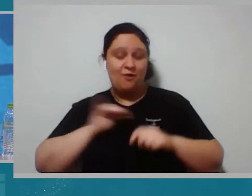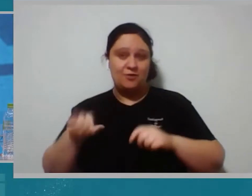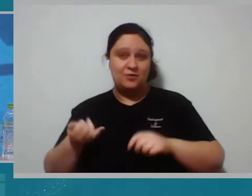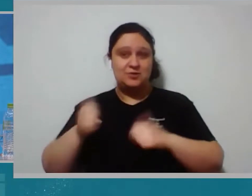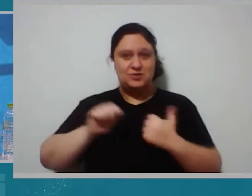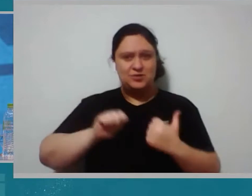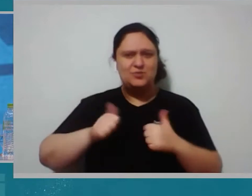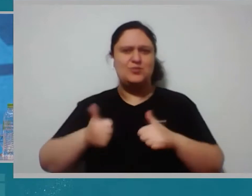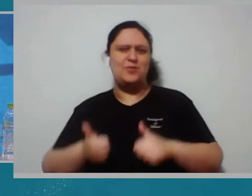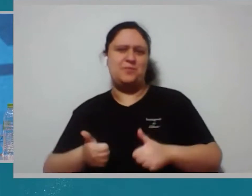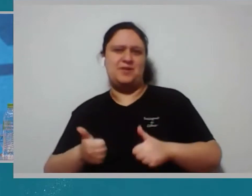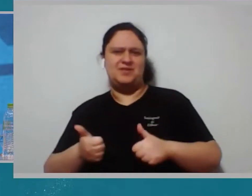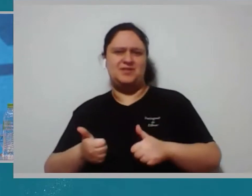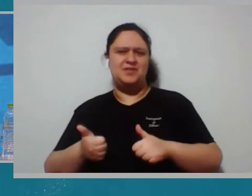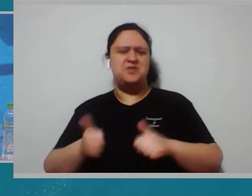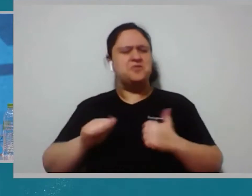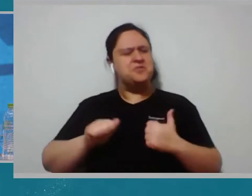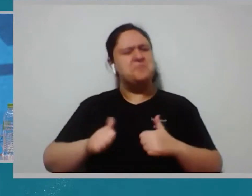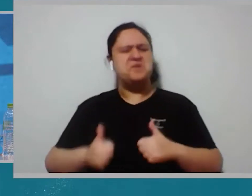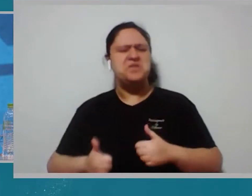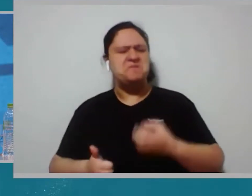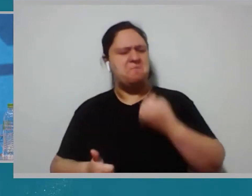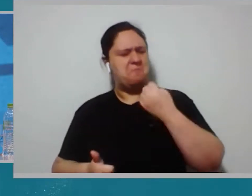Batista fez aquilo. Né?